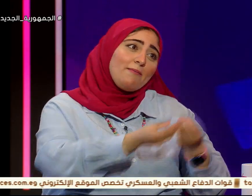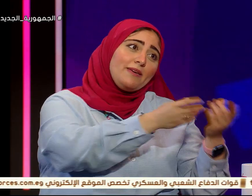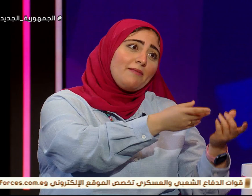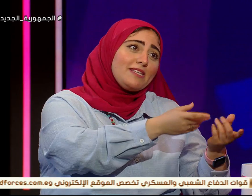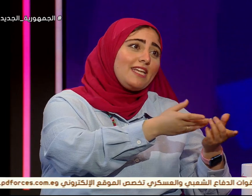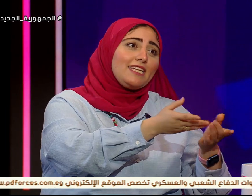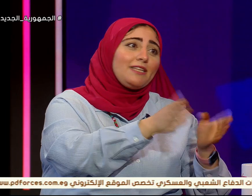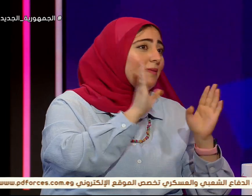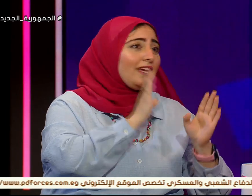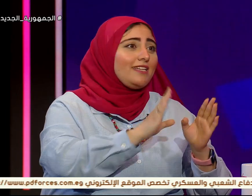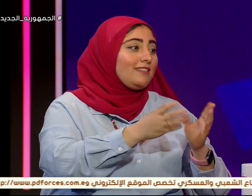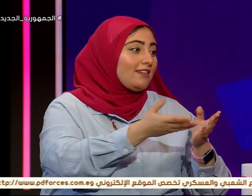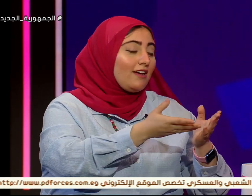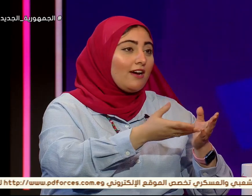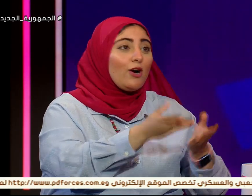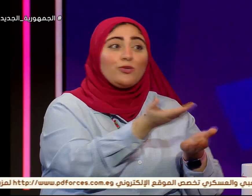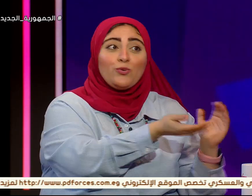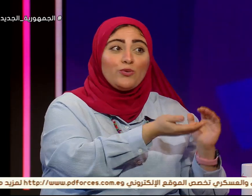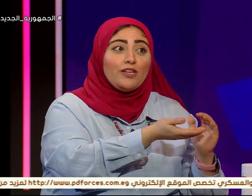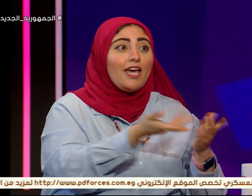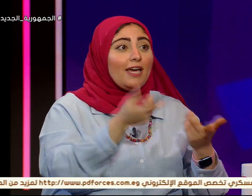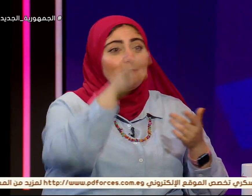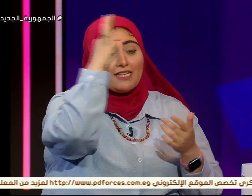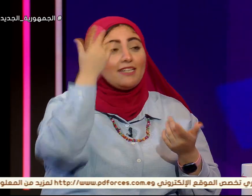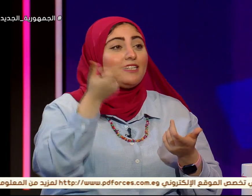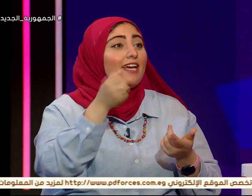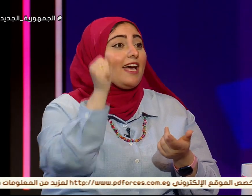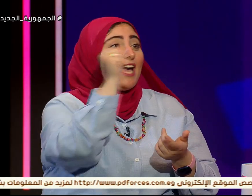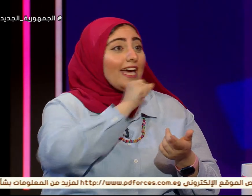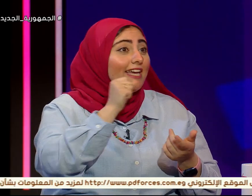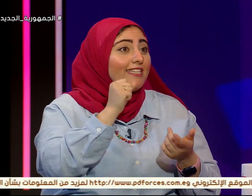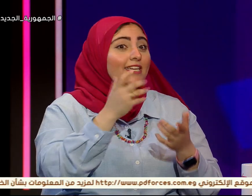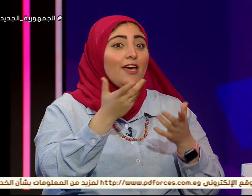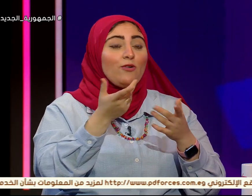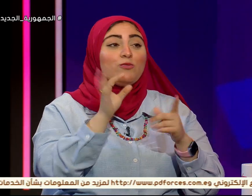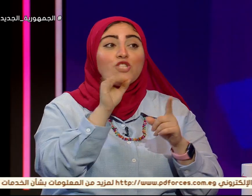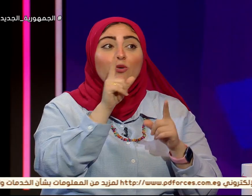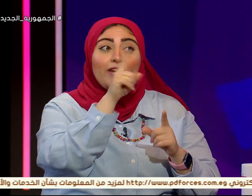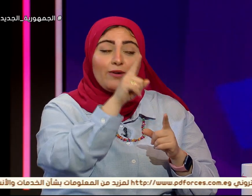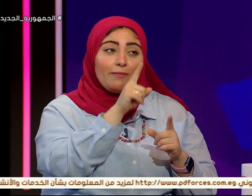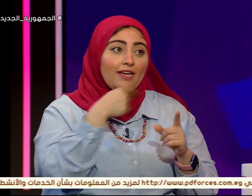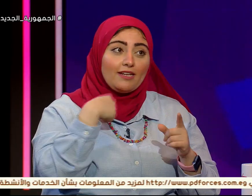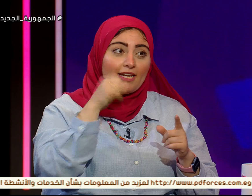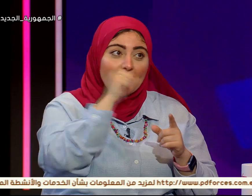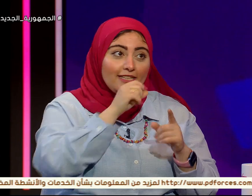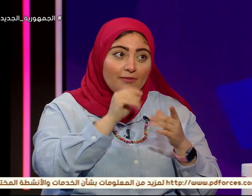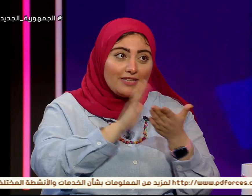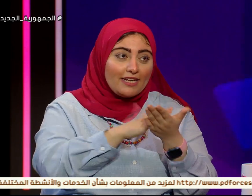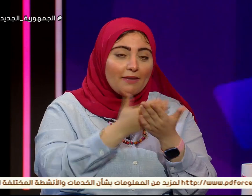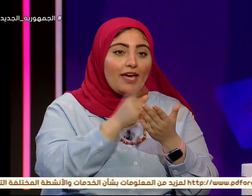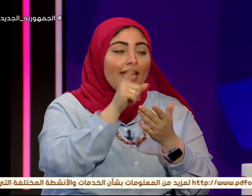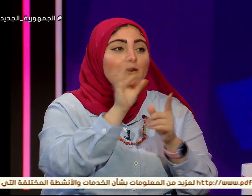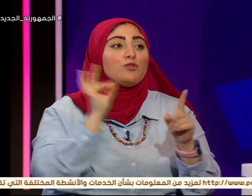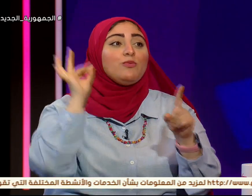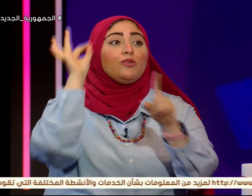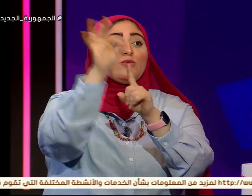بمث دبلجه كرتون مثلا اغاني ومش كمان انا الاغاني اللي بترجم هي مش بتوصل